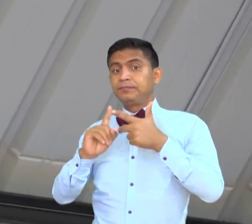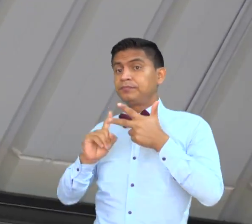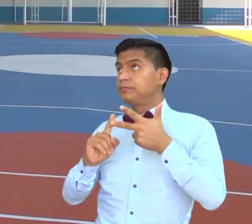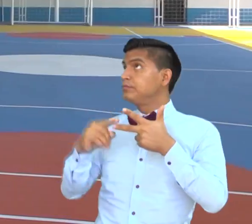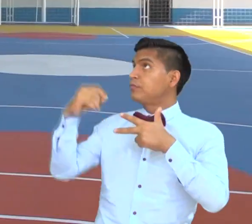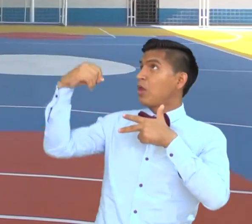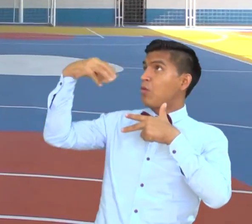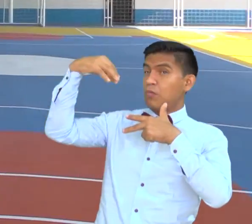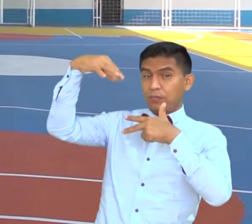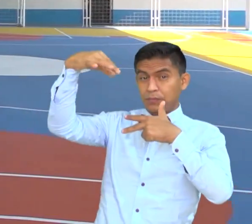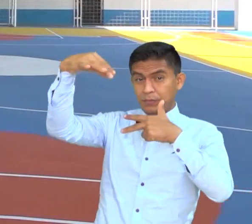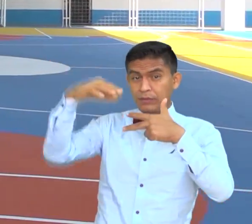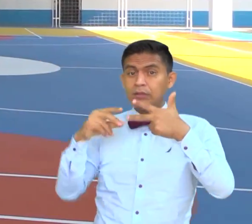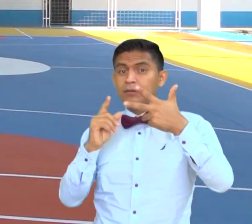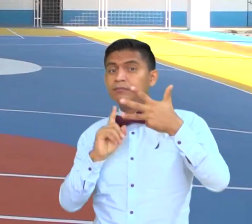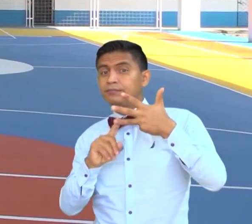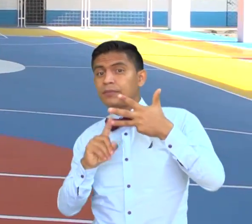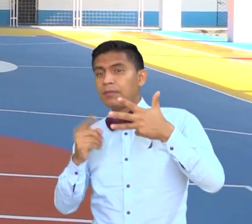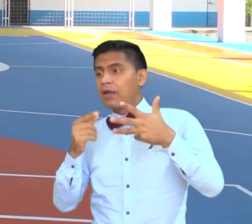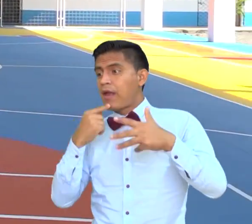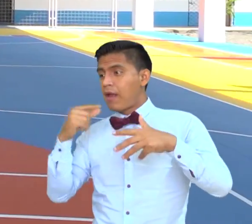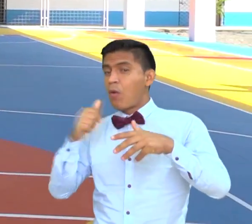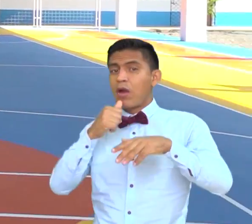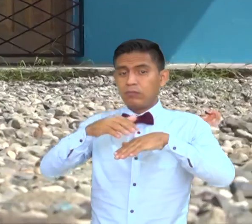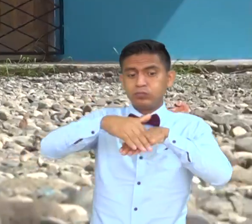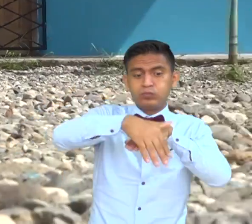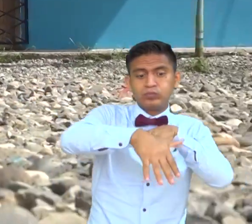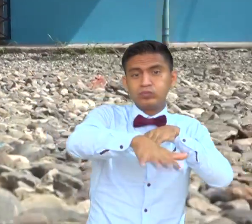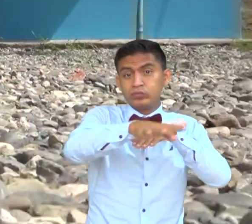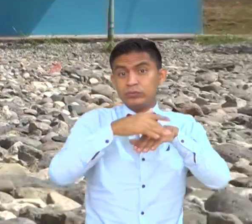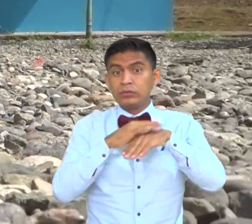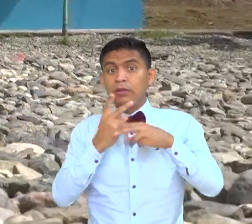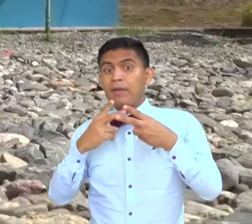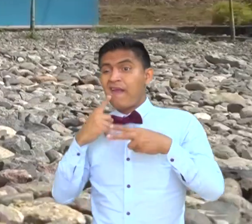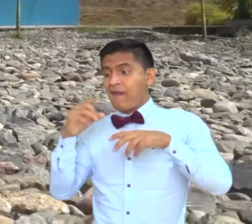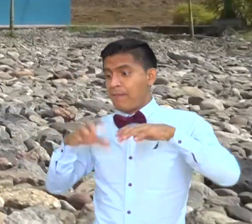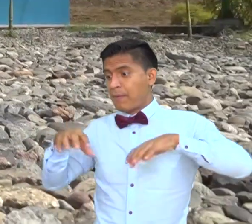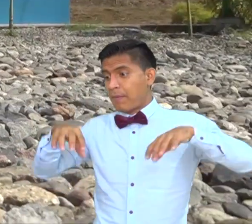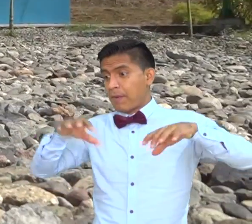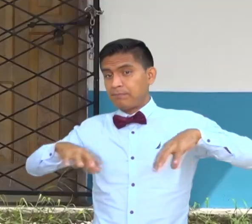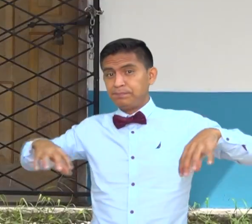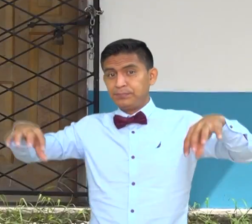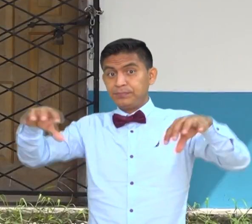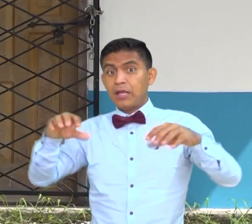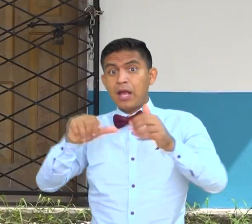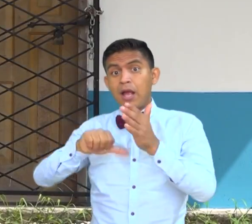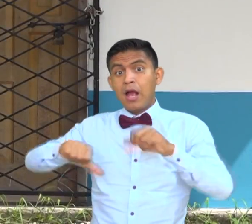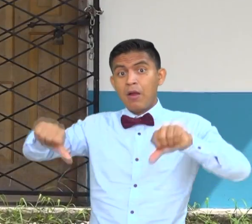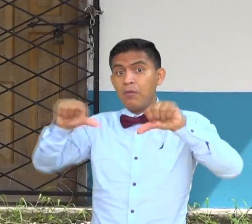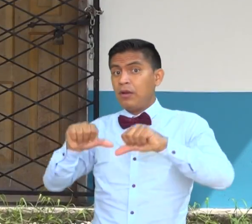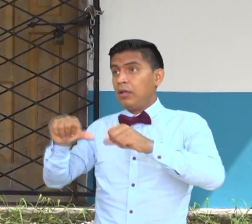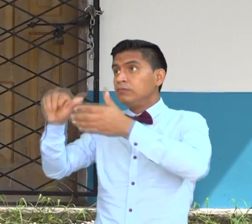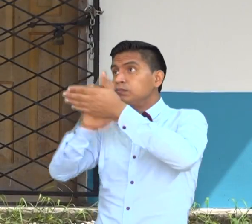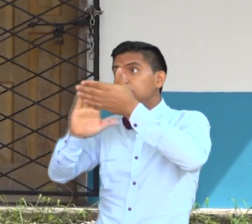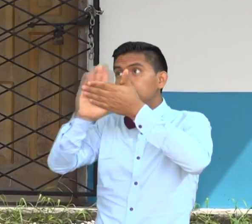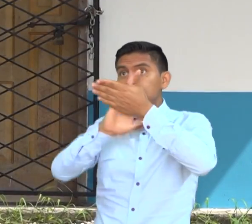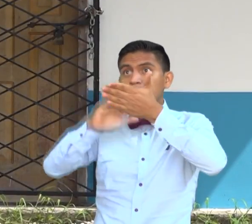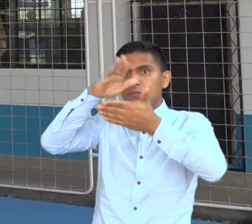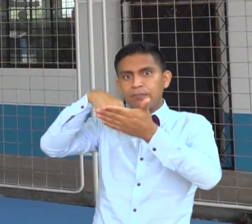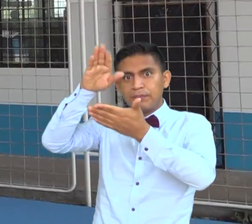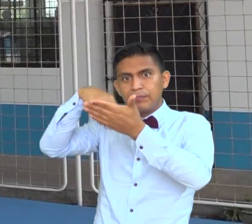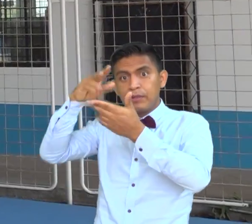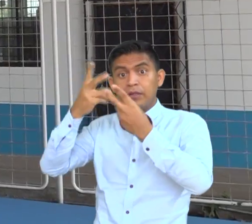iluminación, drenaje en la parte lateral de la cancha, colocación de ripio triturado, adesentamiento de las aulas con